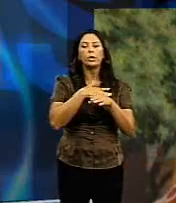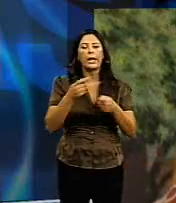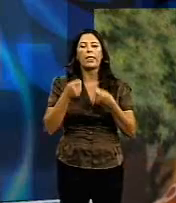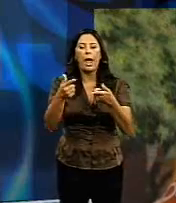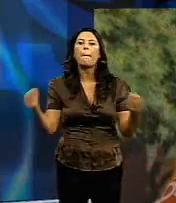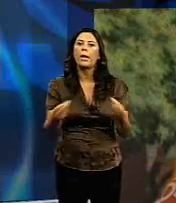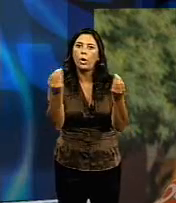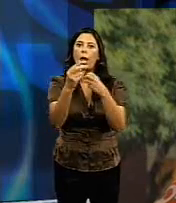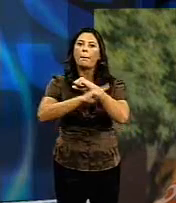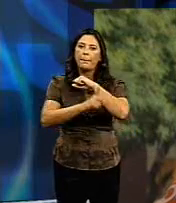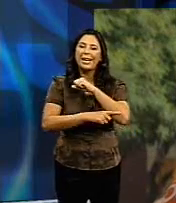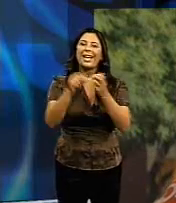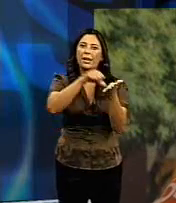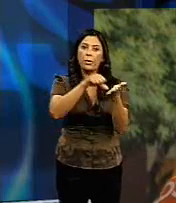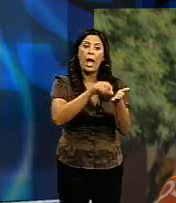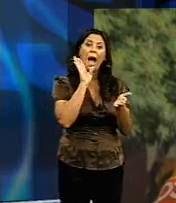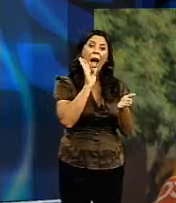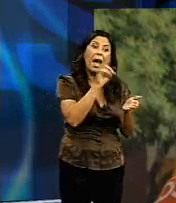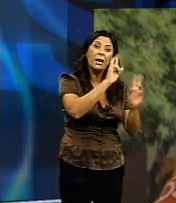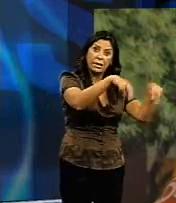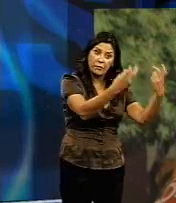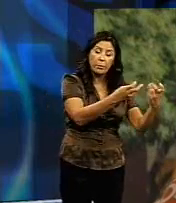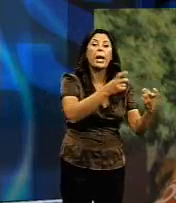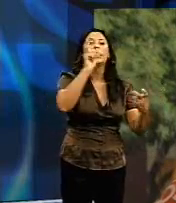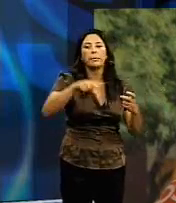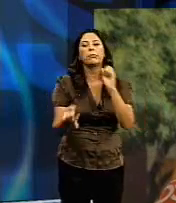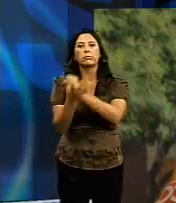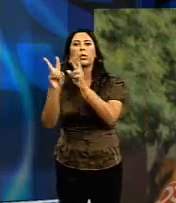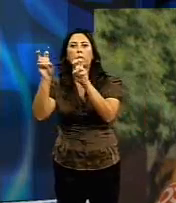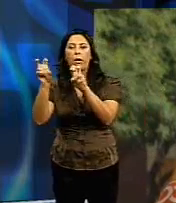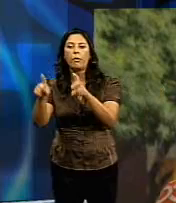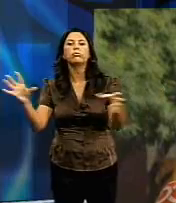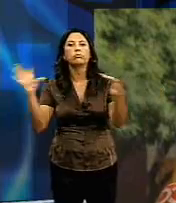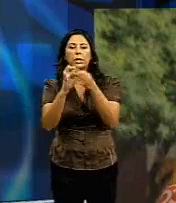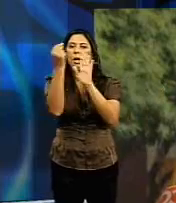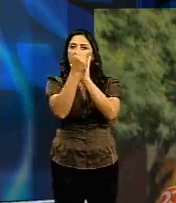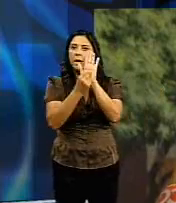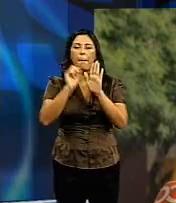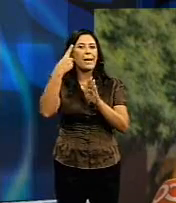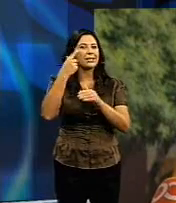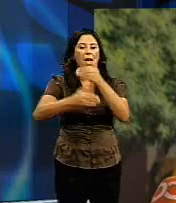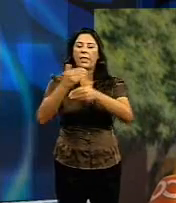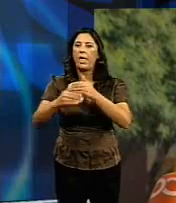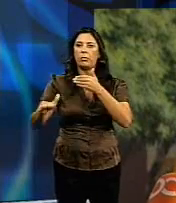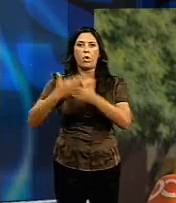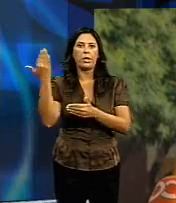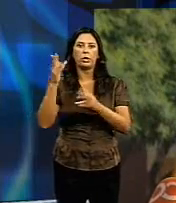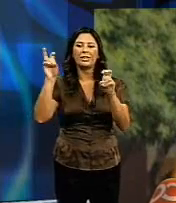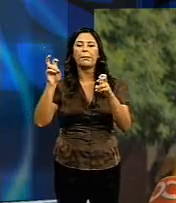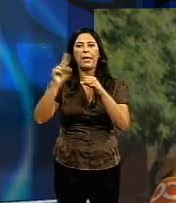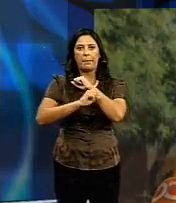los parques en la ciudad, los que había, y que los nuevos estén de acuerdo con los estándares más avanzados en cuanto a los